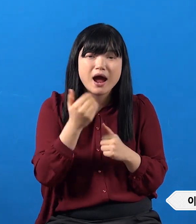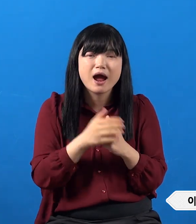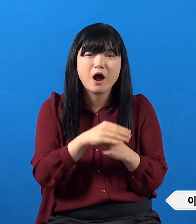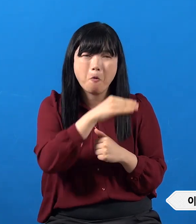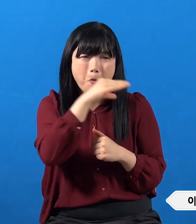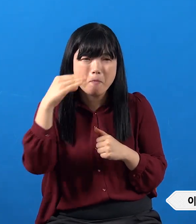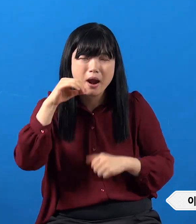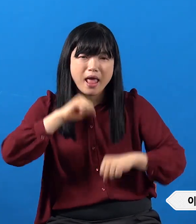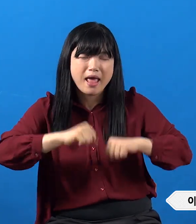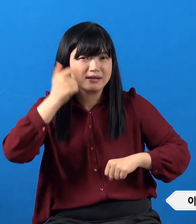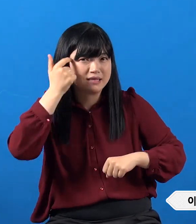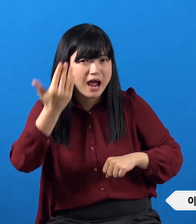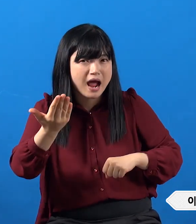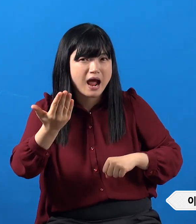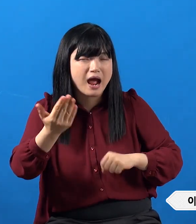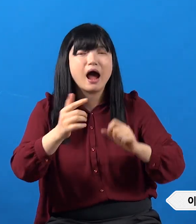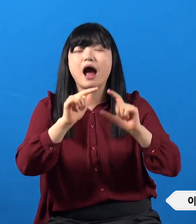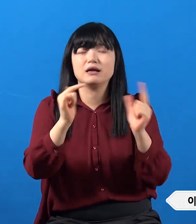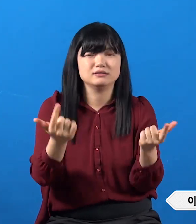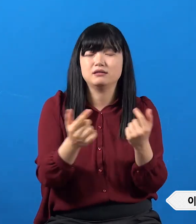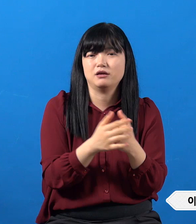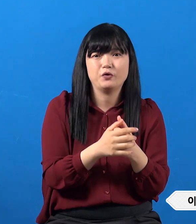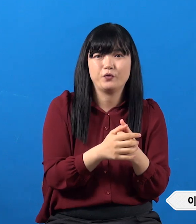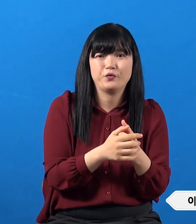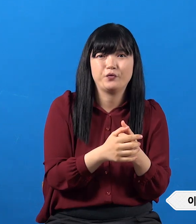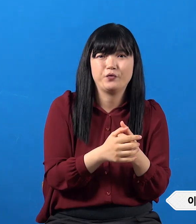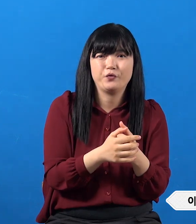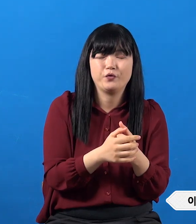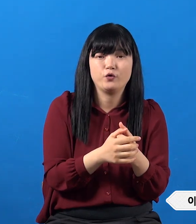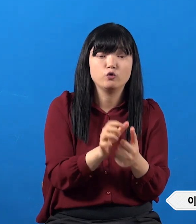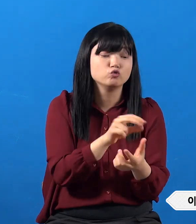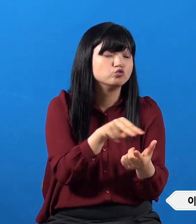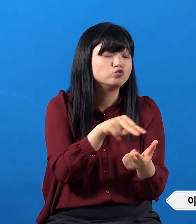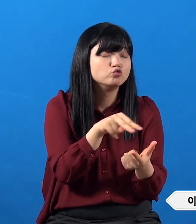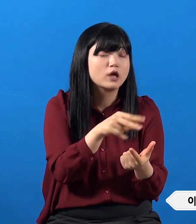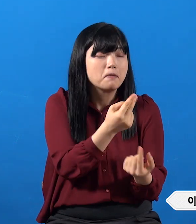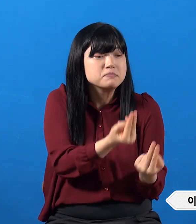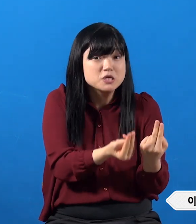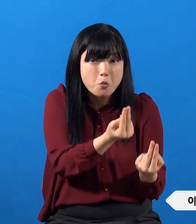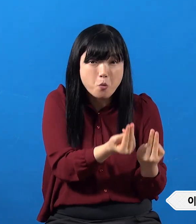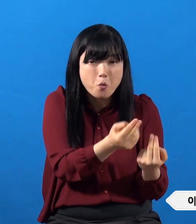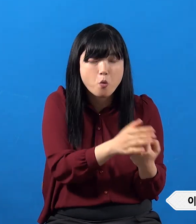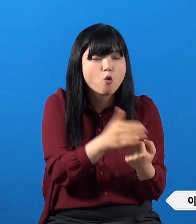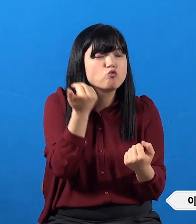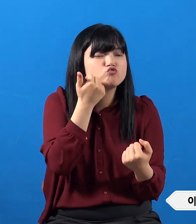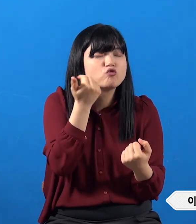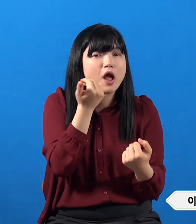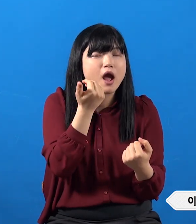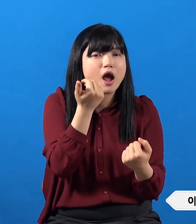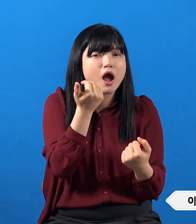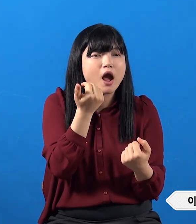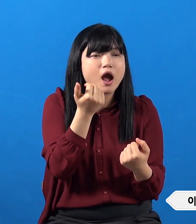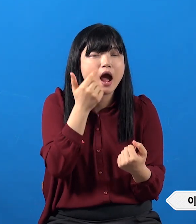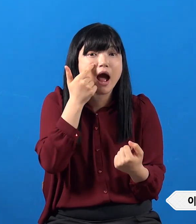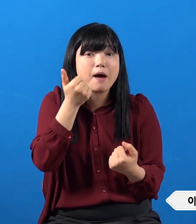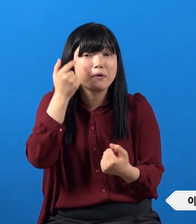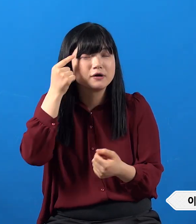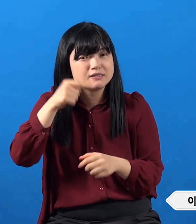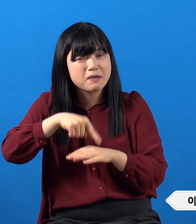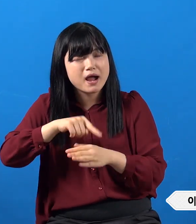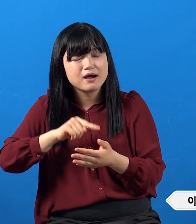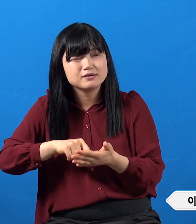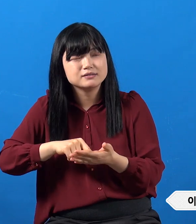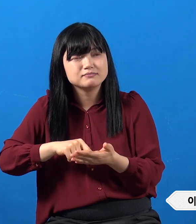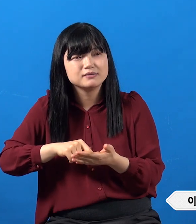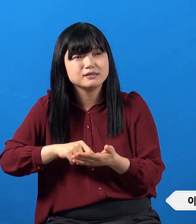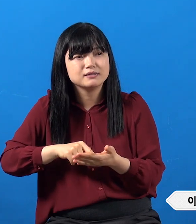누가 올바른 행동을 했느냐 이렇게 물으신 것이 아니에요. 둘 중에 비교해서 누가 더 아버지의